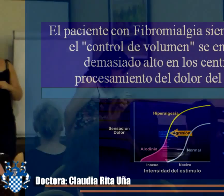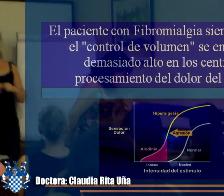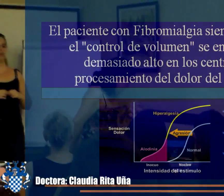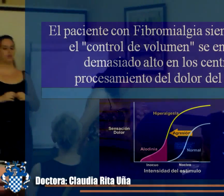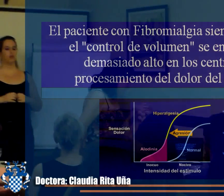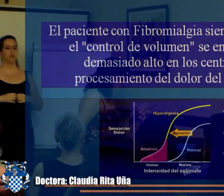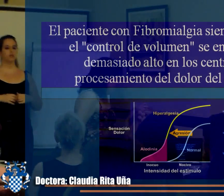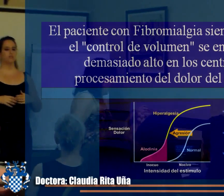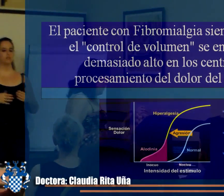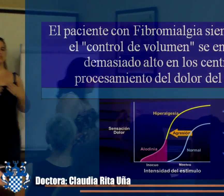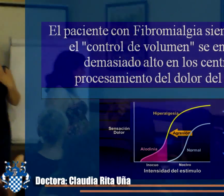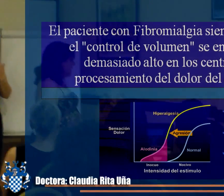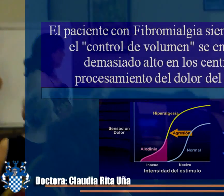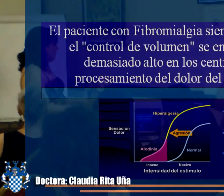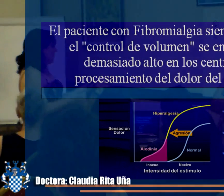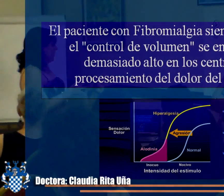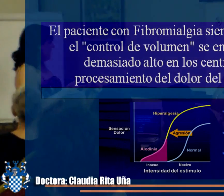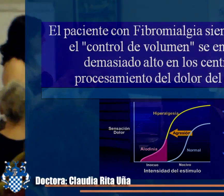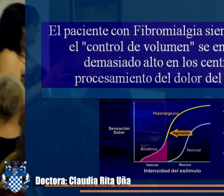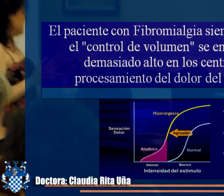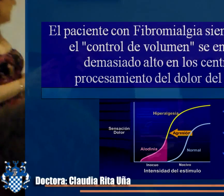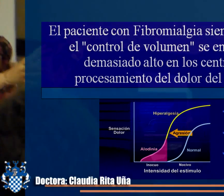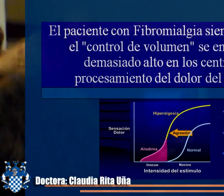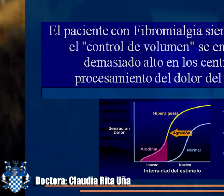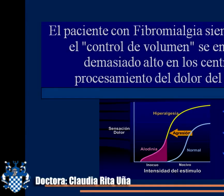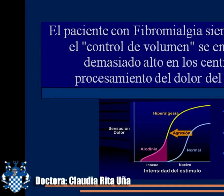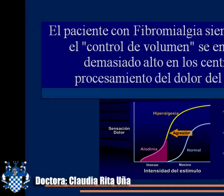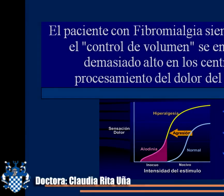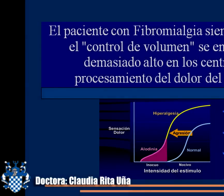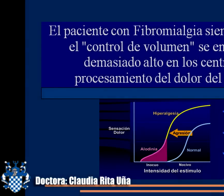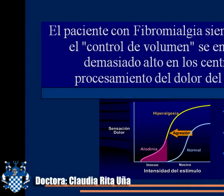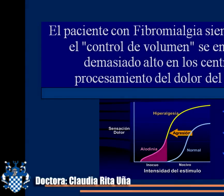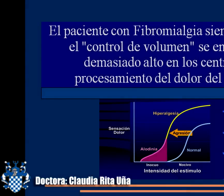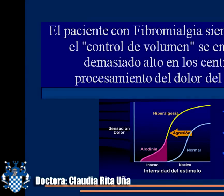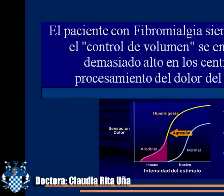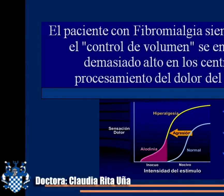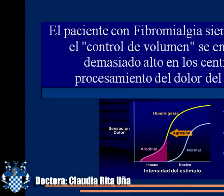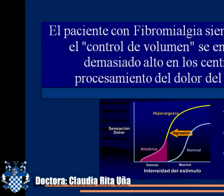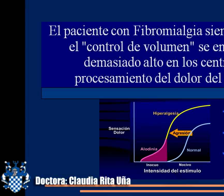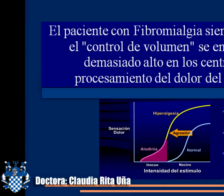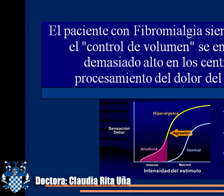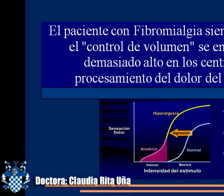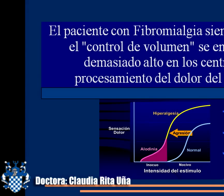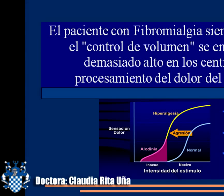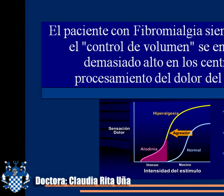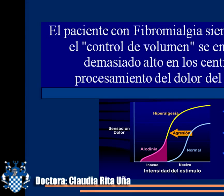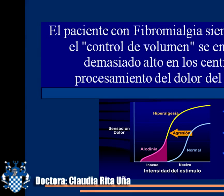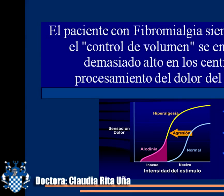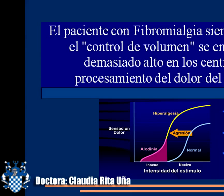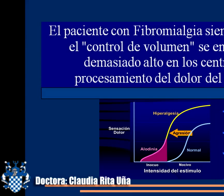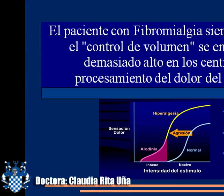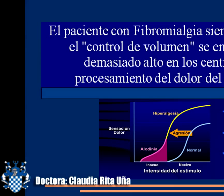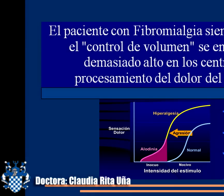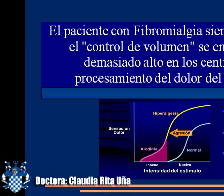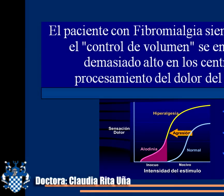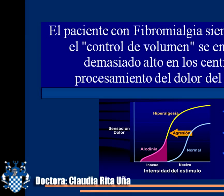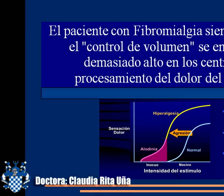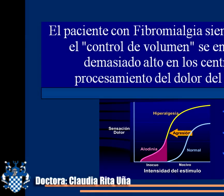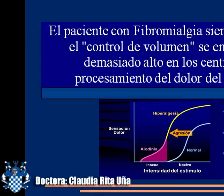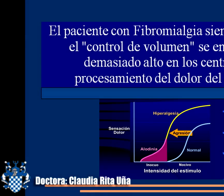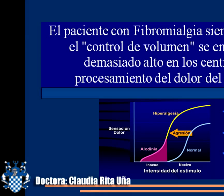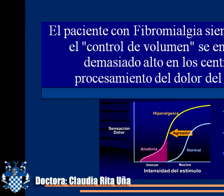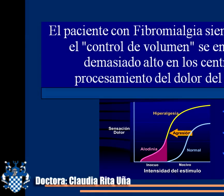con fibromialgia. El paciente con fibromialgia se siente como si el control del volumen, imagínense, de una radio, de un equipo